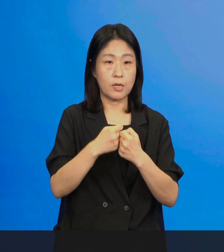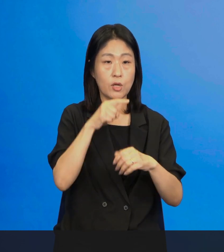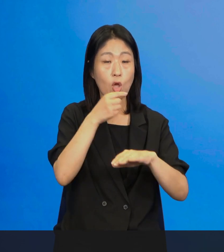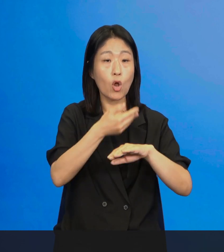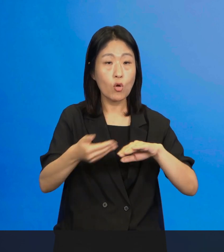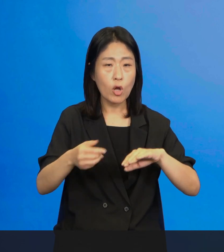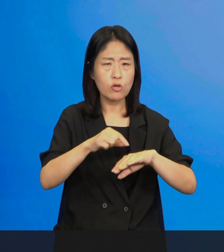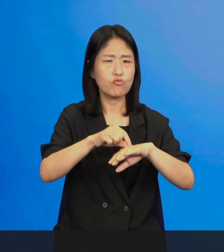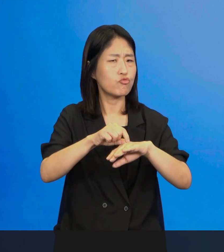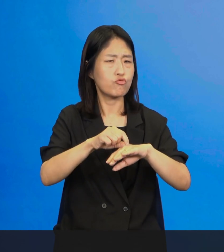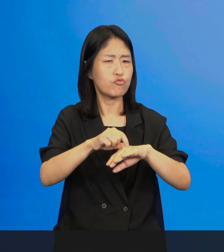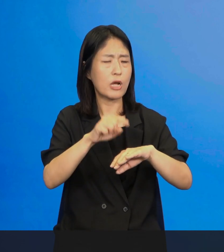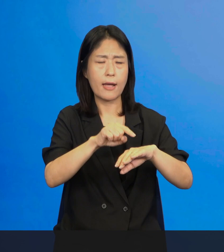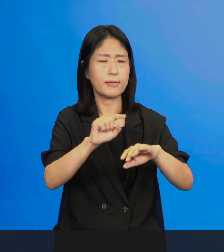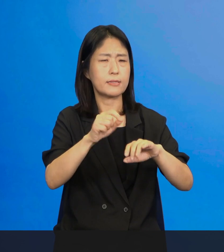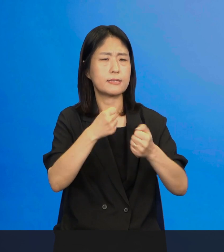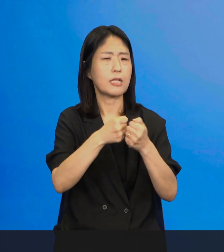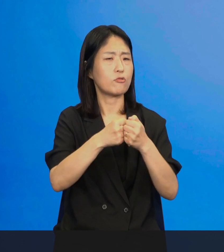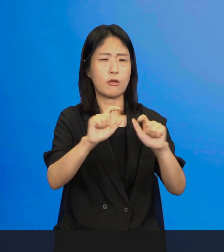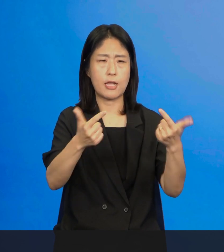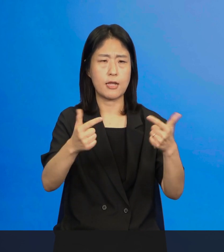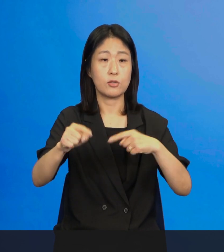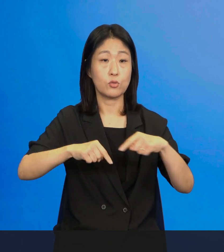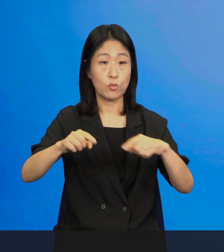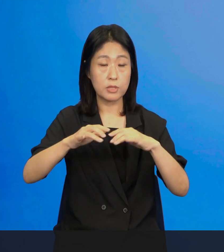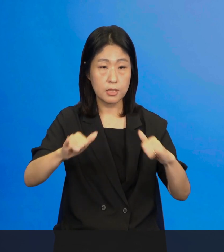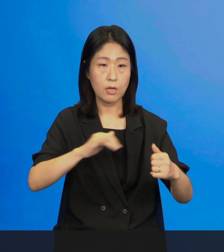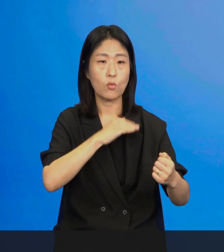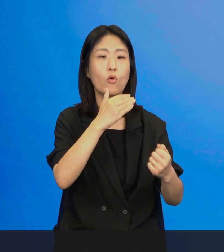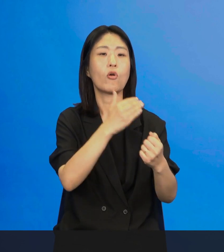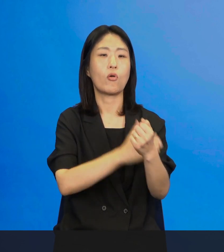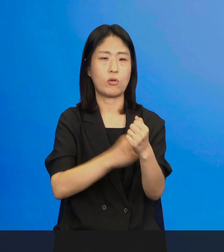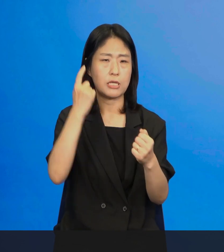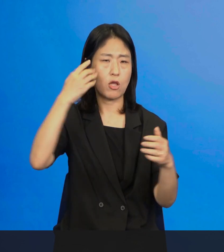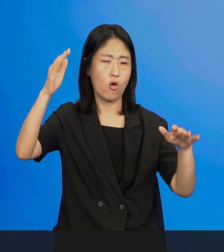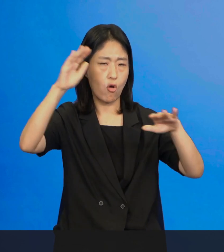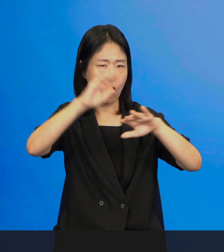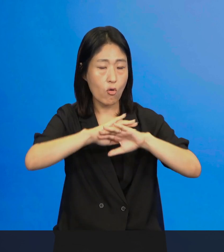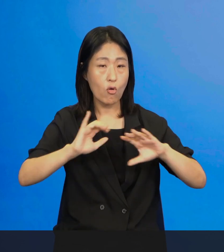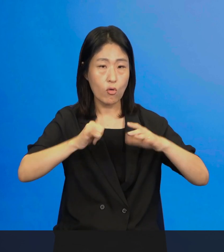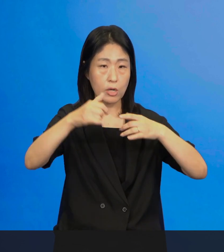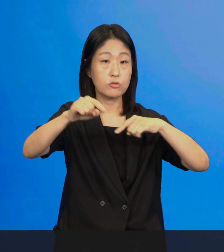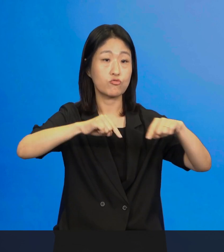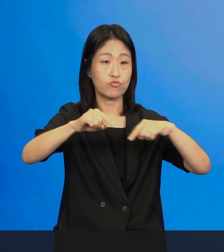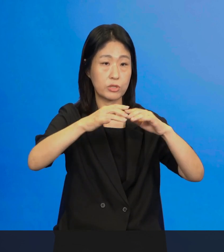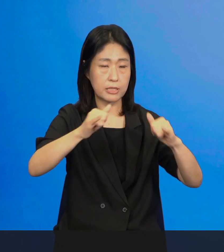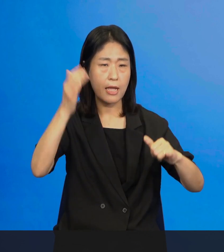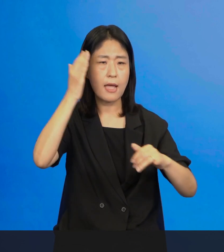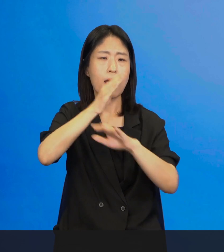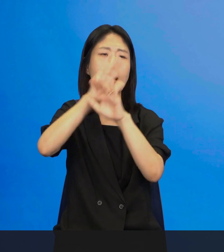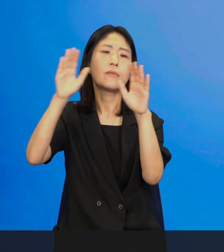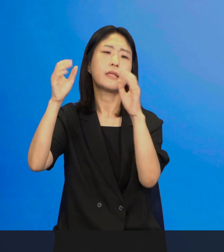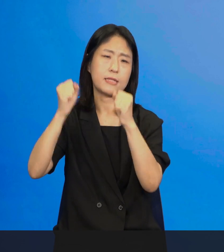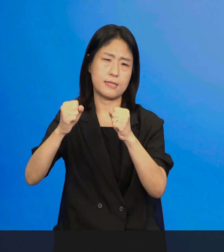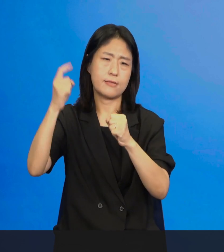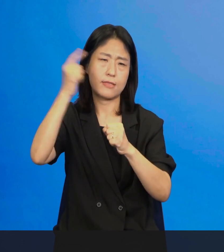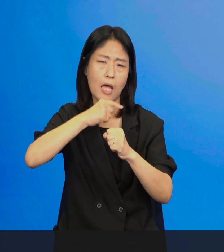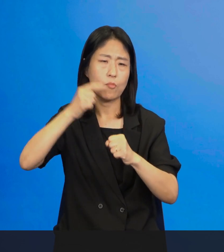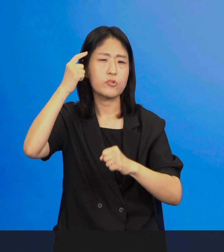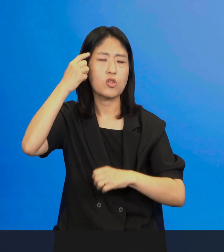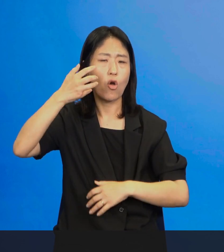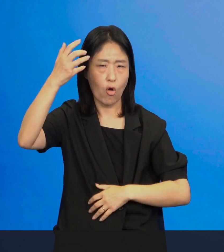육을 상대하는 것이 아니요 통치자들과 권세들과 이 어둠의 세상 주관자들과 하늘에 있는 악의